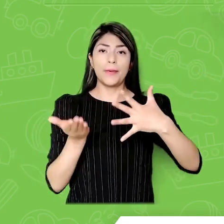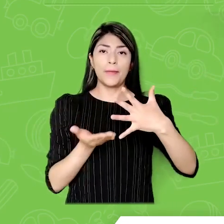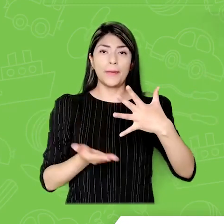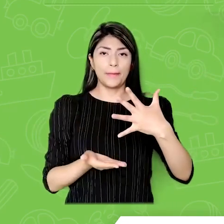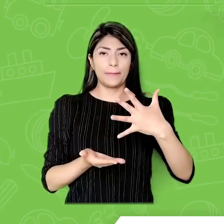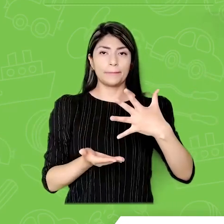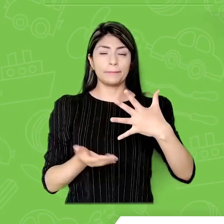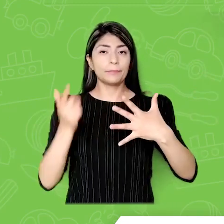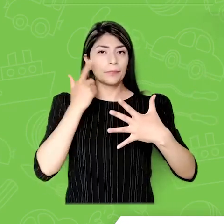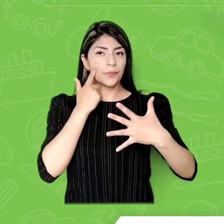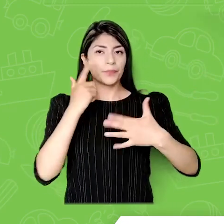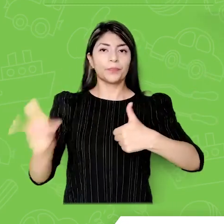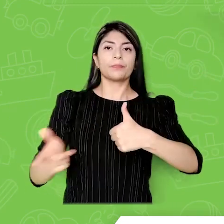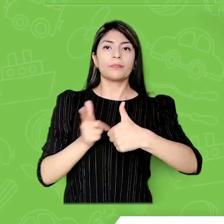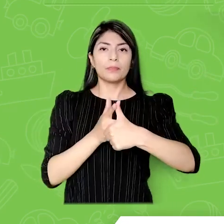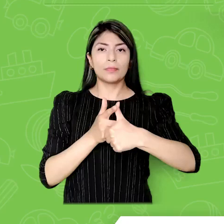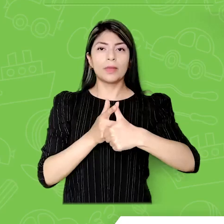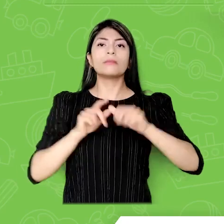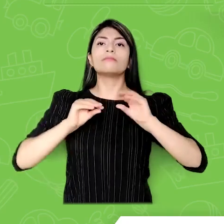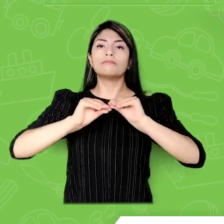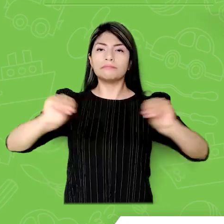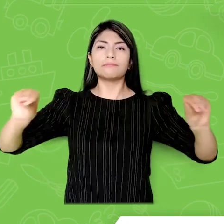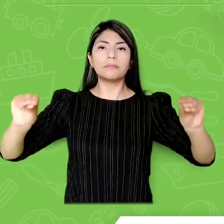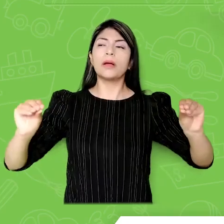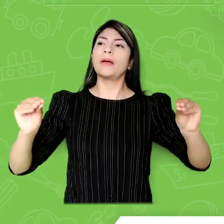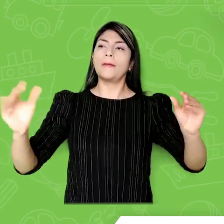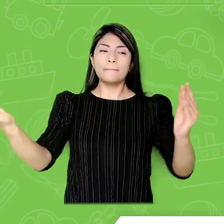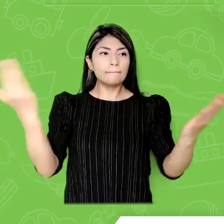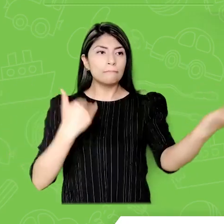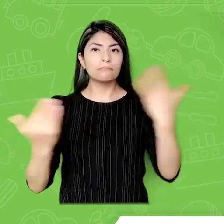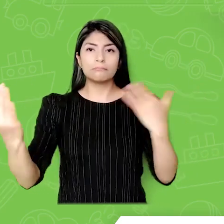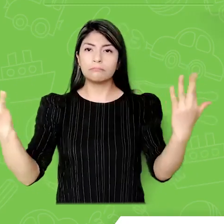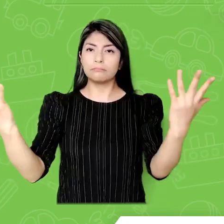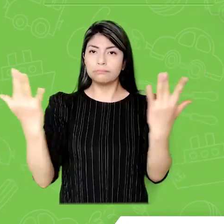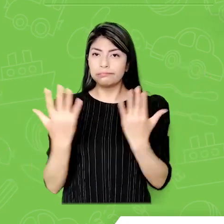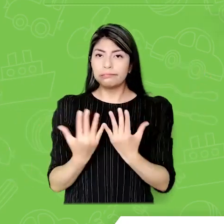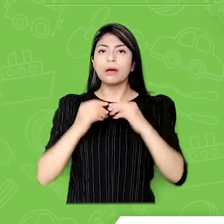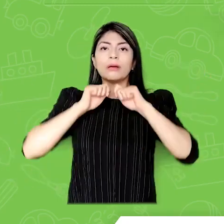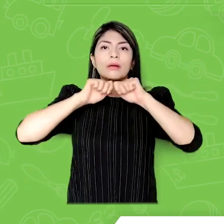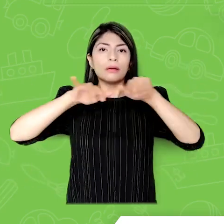divulgación. Adquisición de derechos de participación e